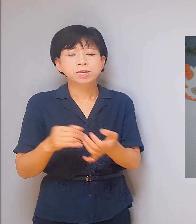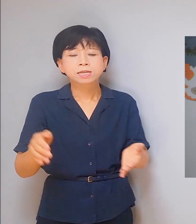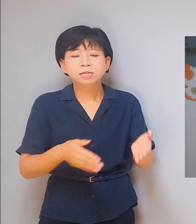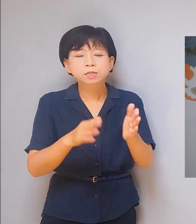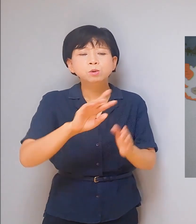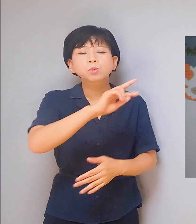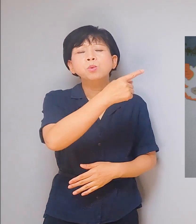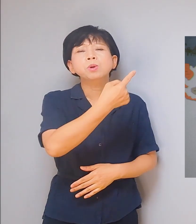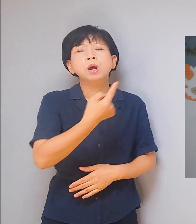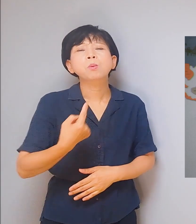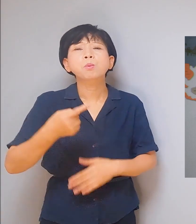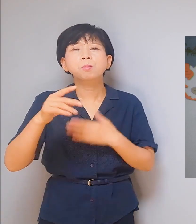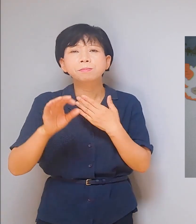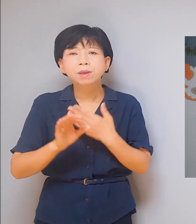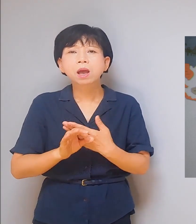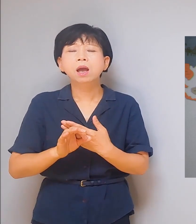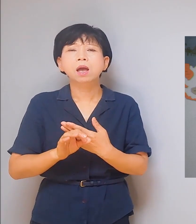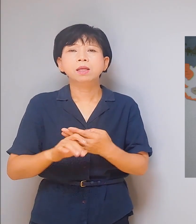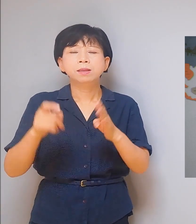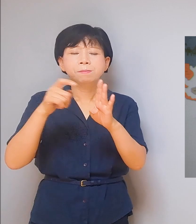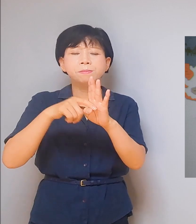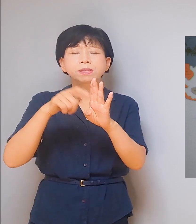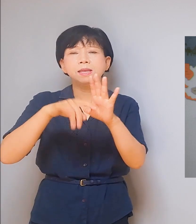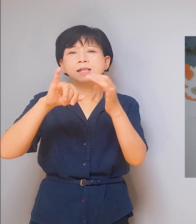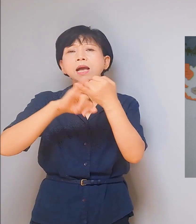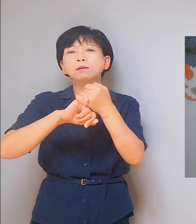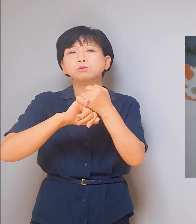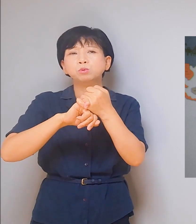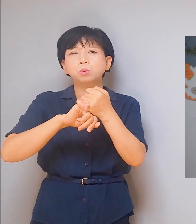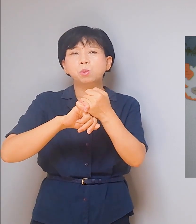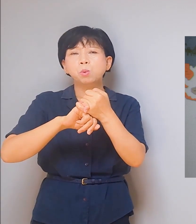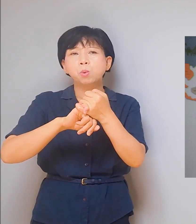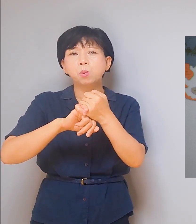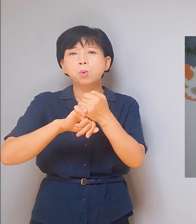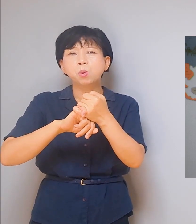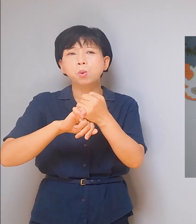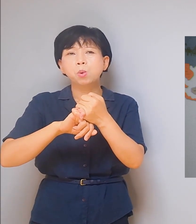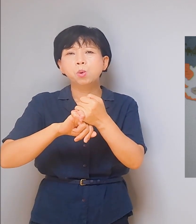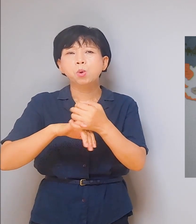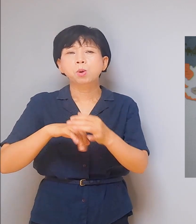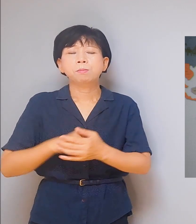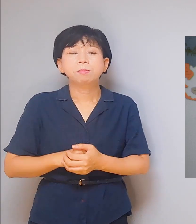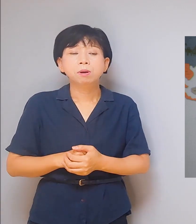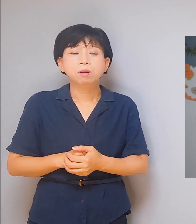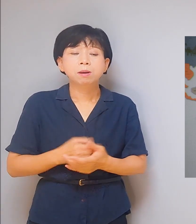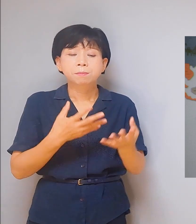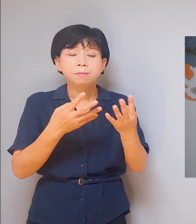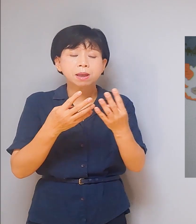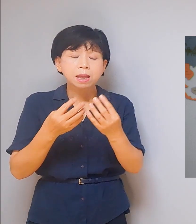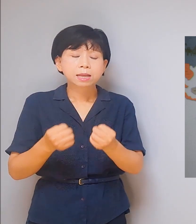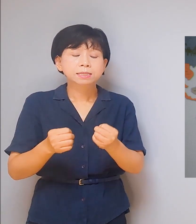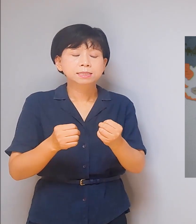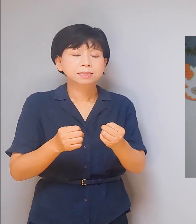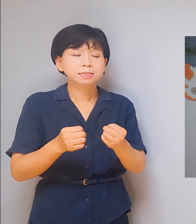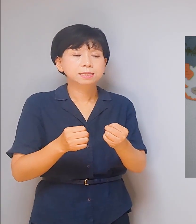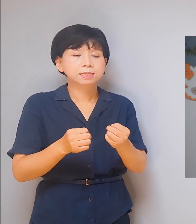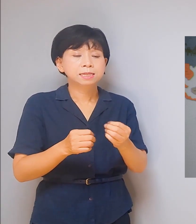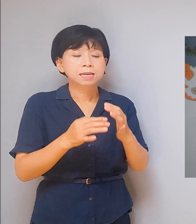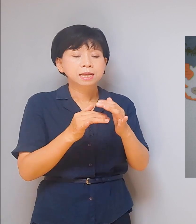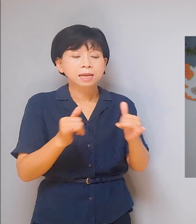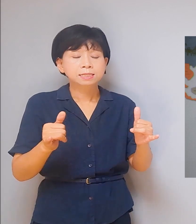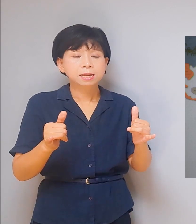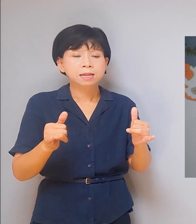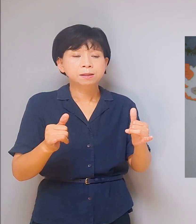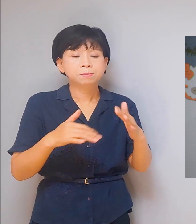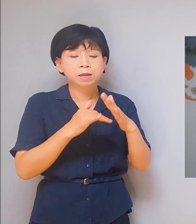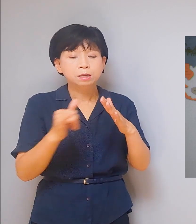길로 돌아오게 되면, 베델에서 약속했잖아요. 그래서 대가족을 이끌고 많은 재산과 함께 그 길을 굳이 가는